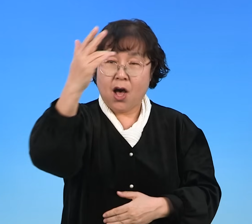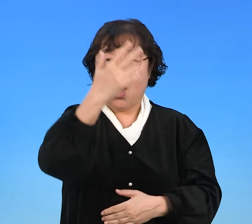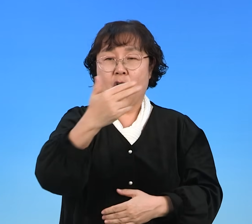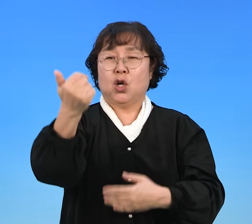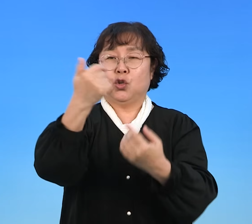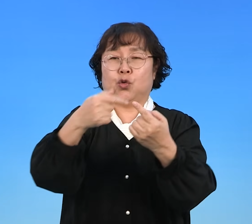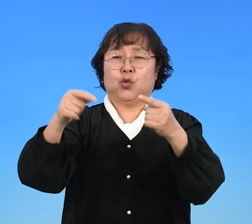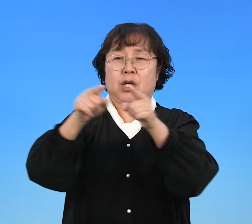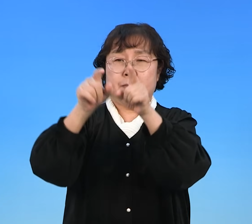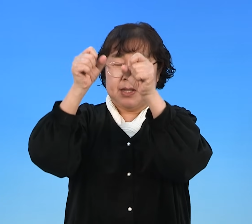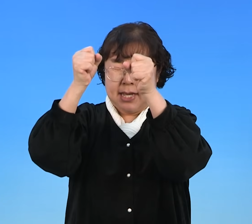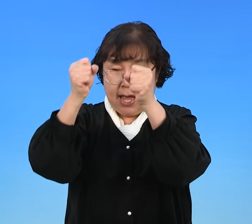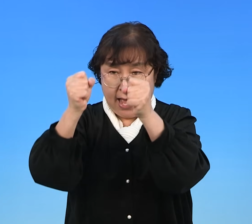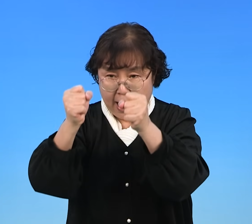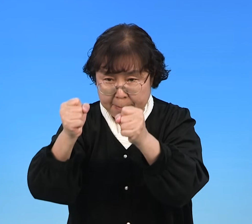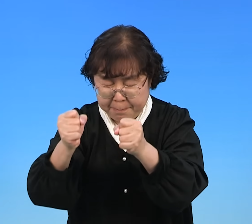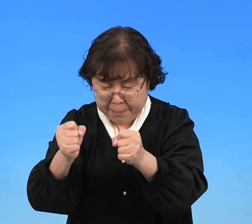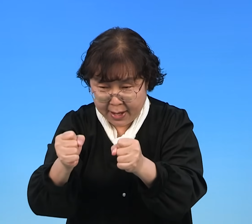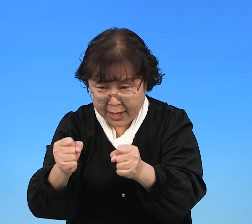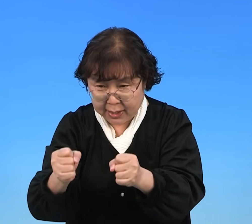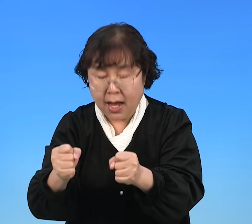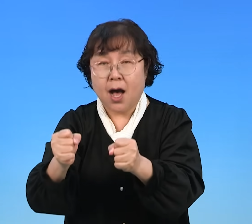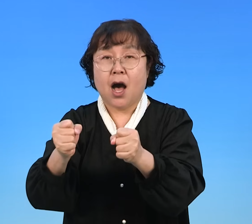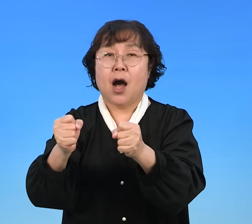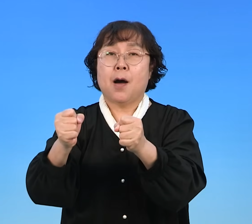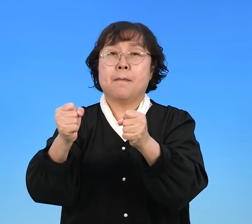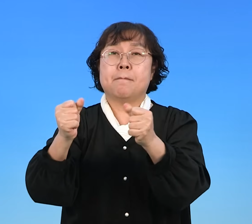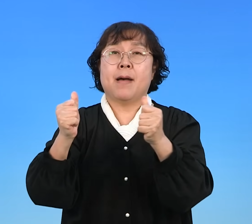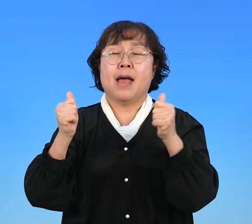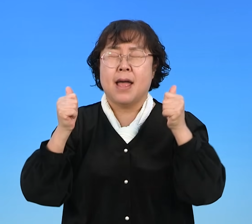주 임재 앞에 경배해.